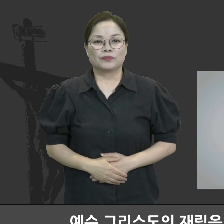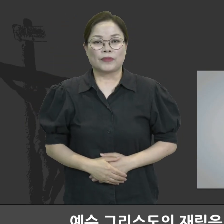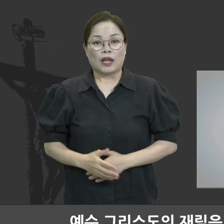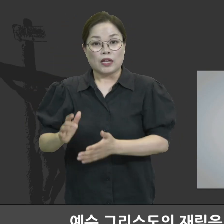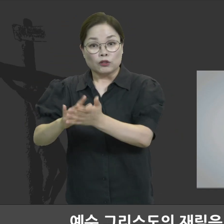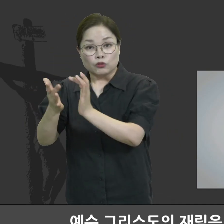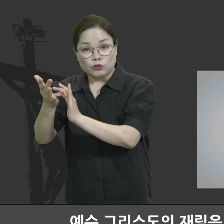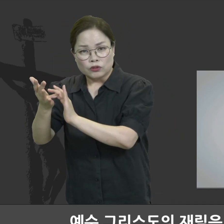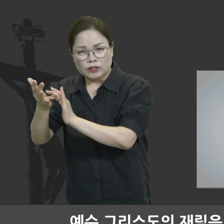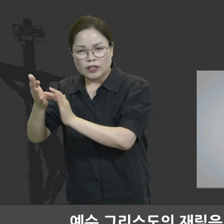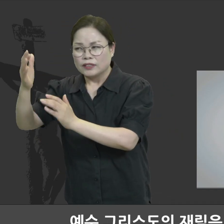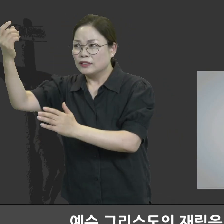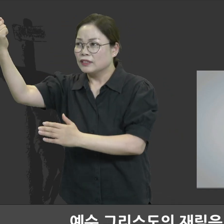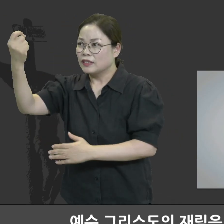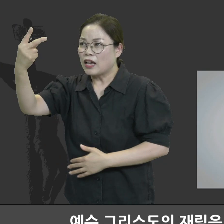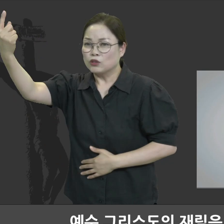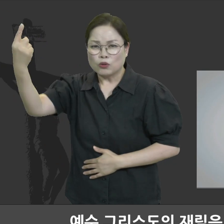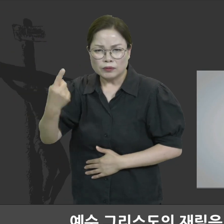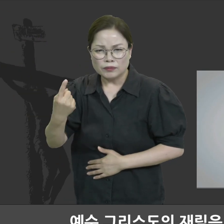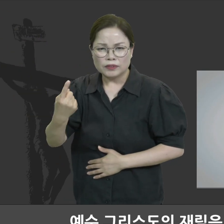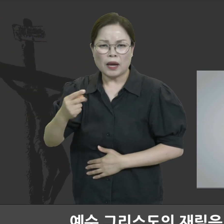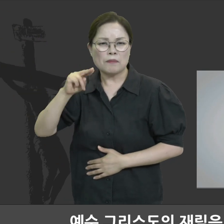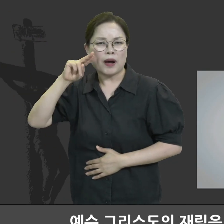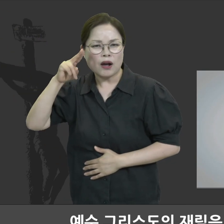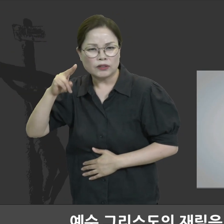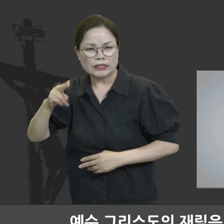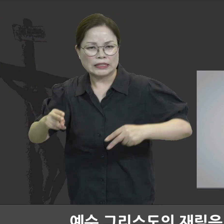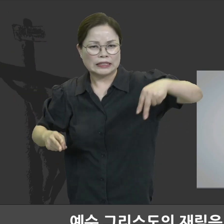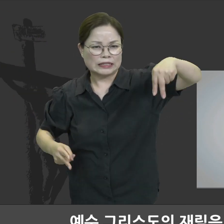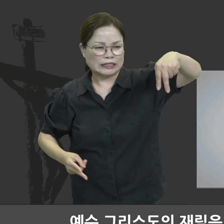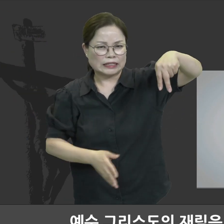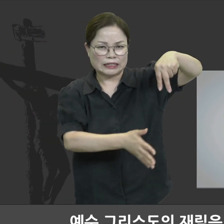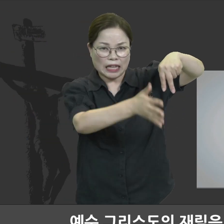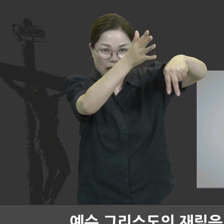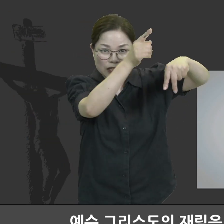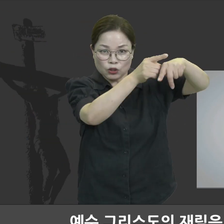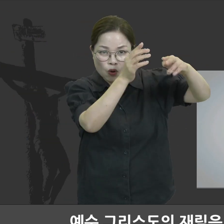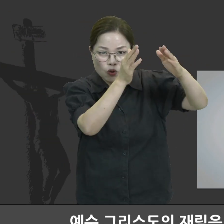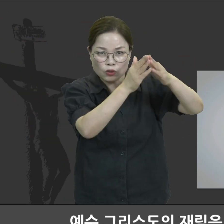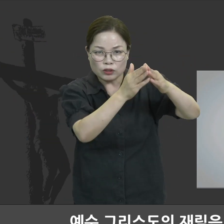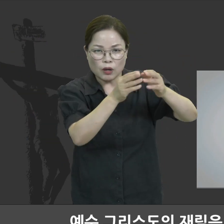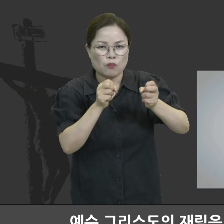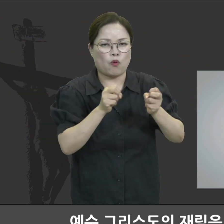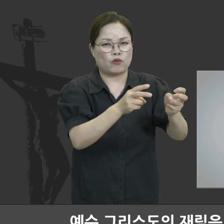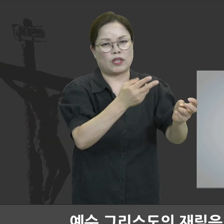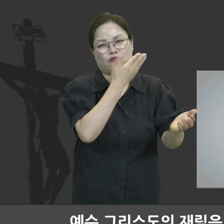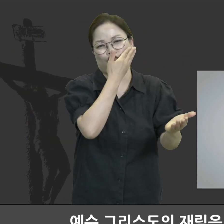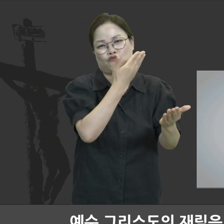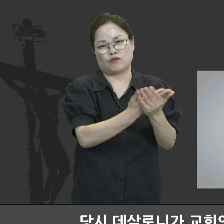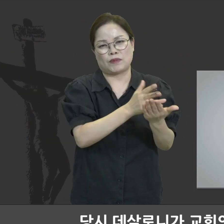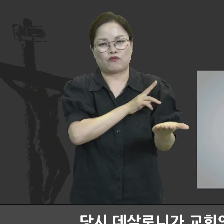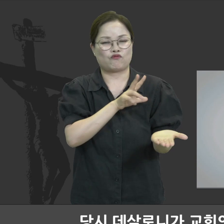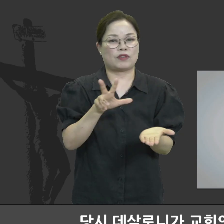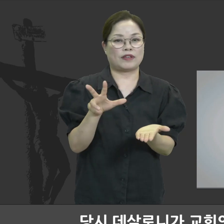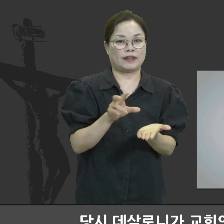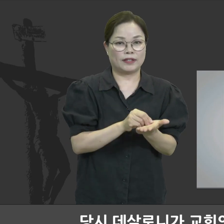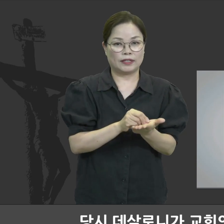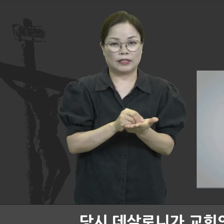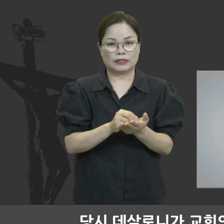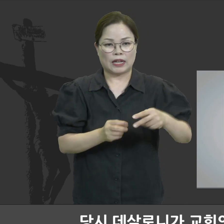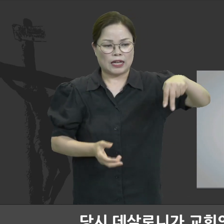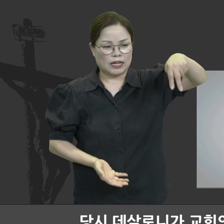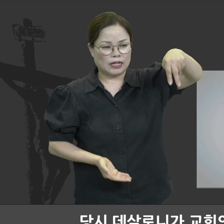예수 그리스도의 재림은 사도 바울이 데살로니가 교회에 보낸 서신의 중심 주제이기도 합니다.